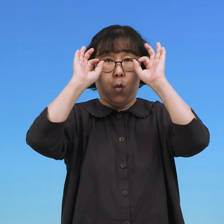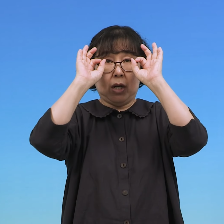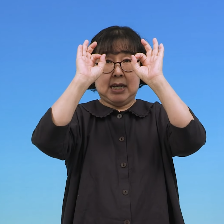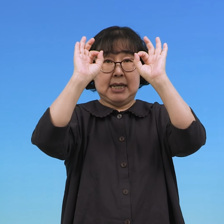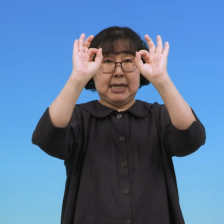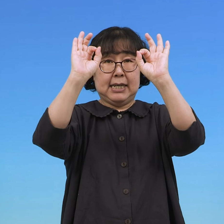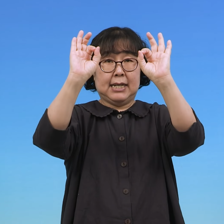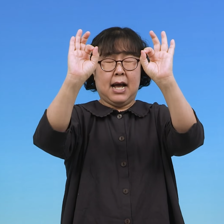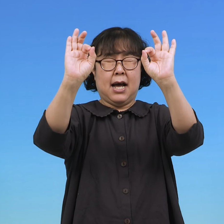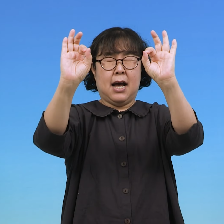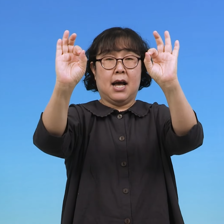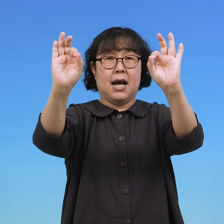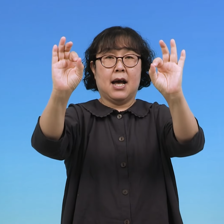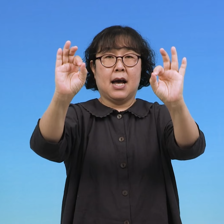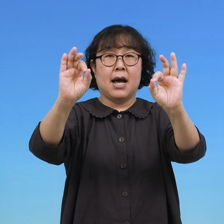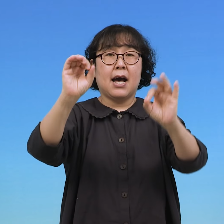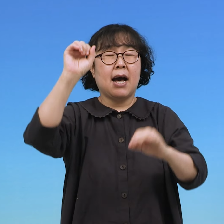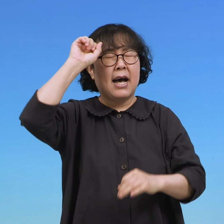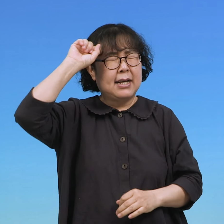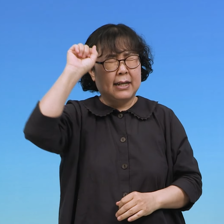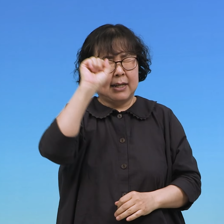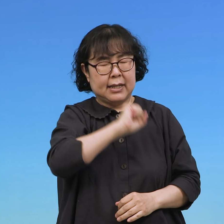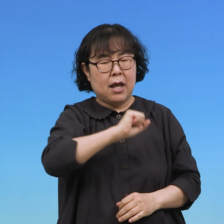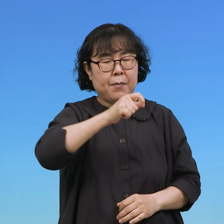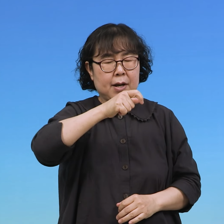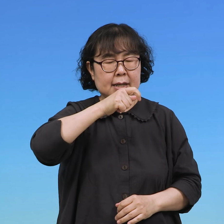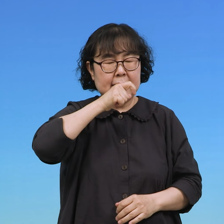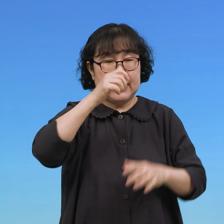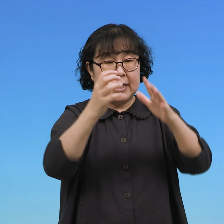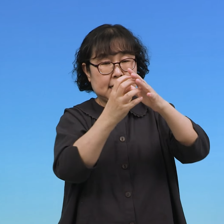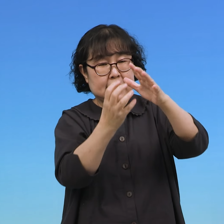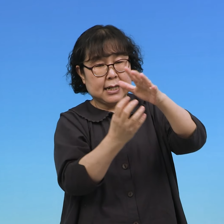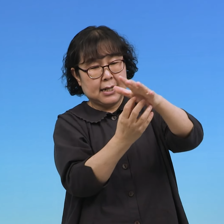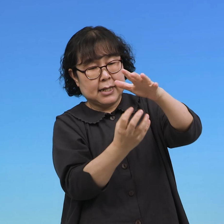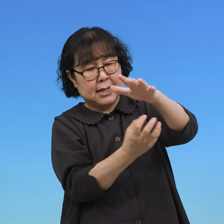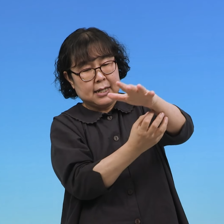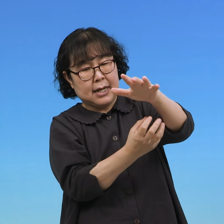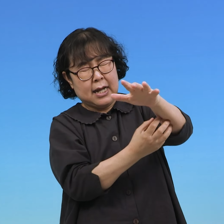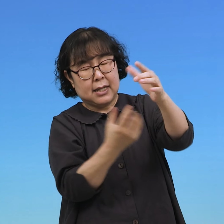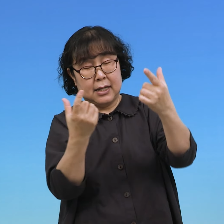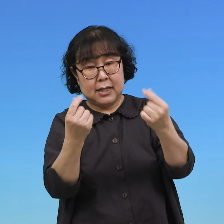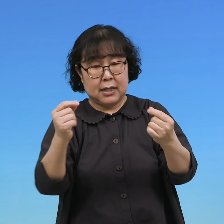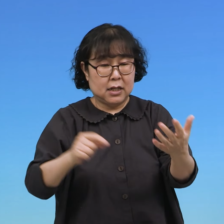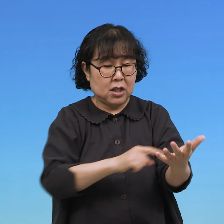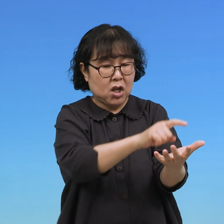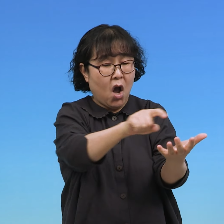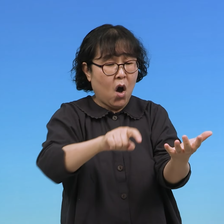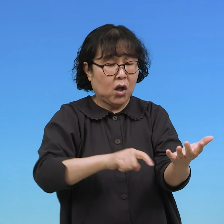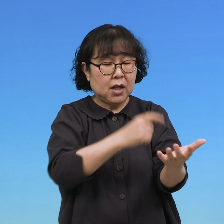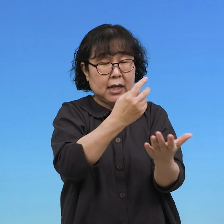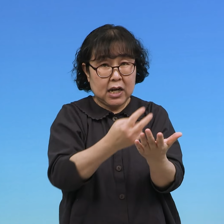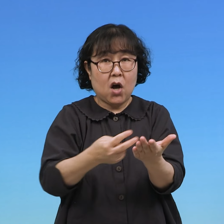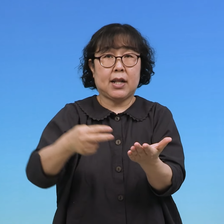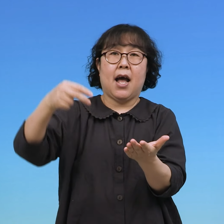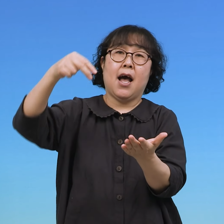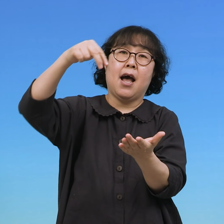여러분, 무엇을 보기 원하십니까? 우리 다음 세대 새벽 이슬 같은 저들 일어나